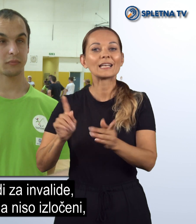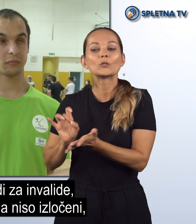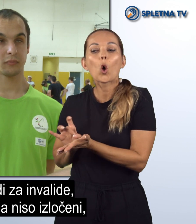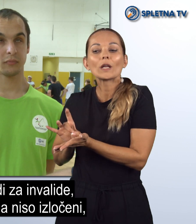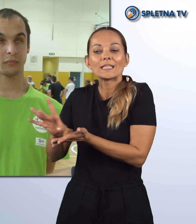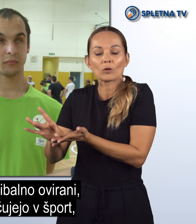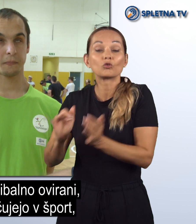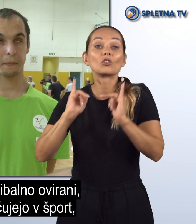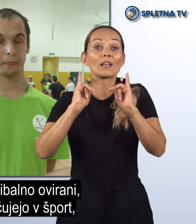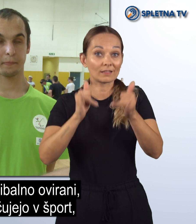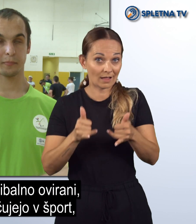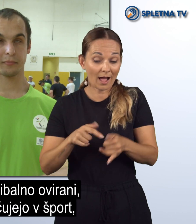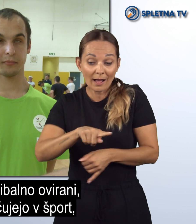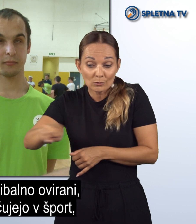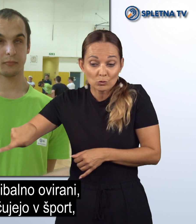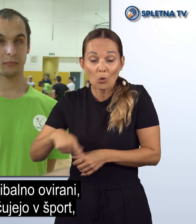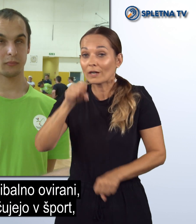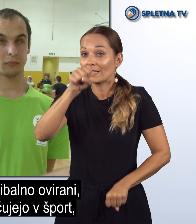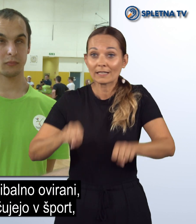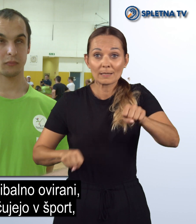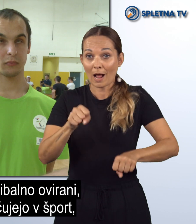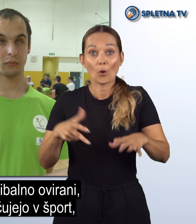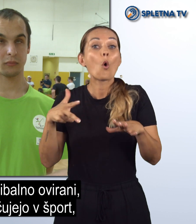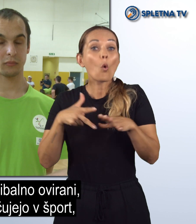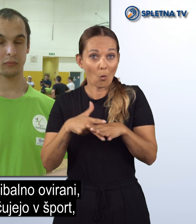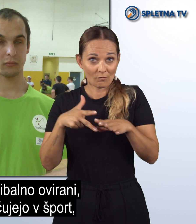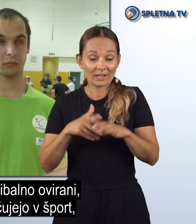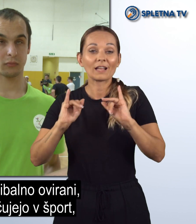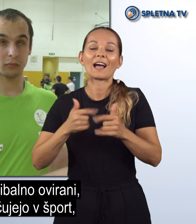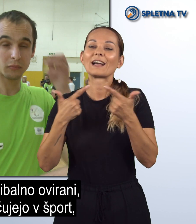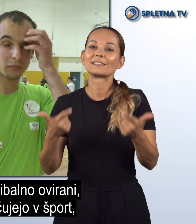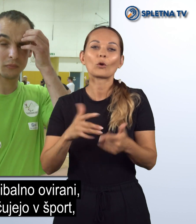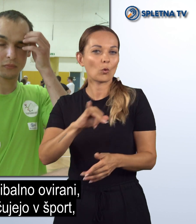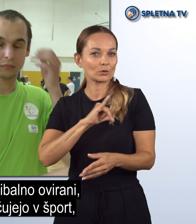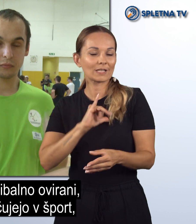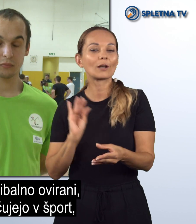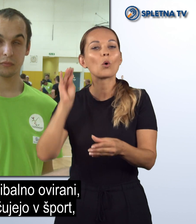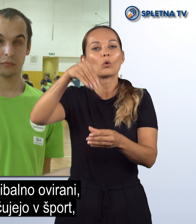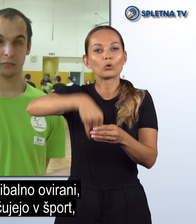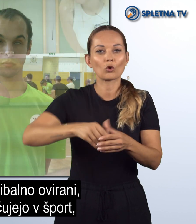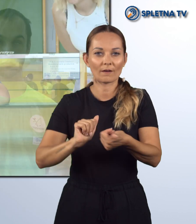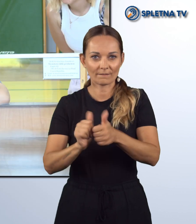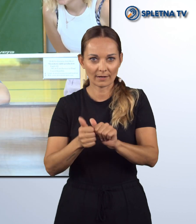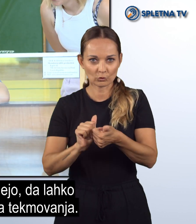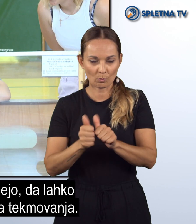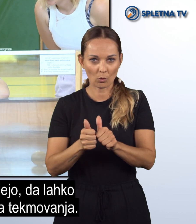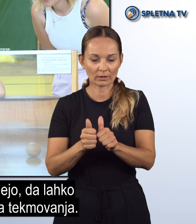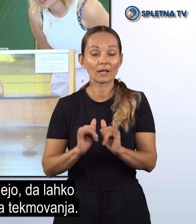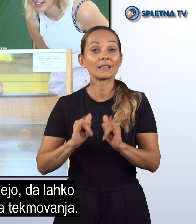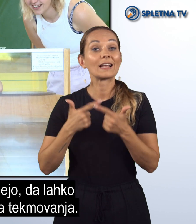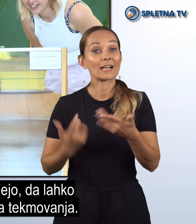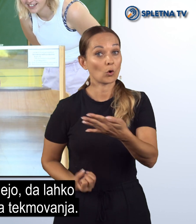niso izločeni, da kljub temu, da so gibalno ovirani, da se lahko vključujejo v šport, da